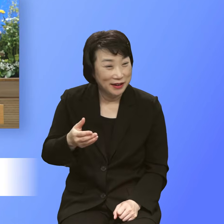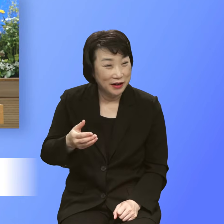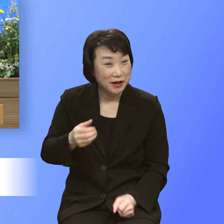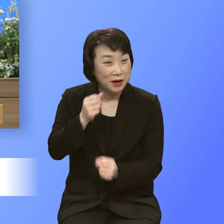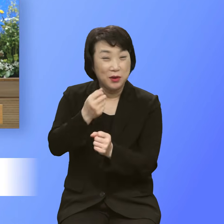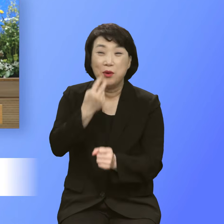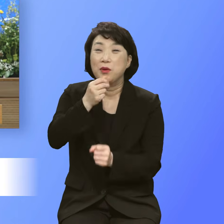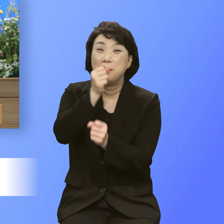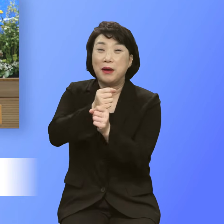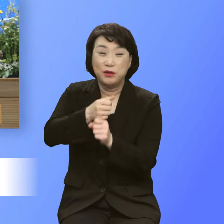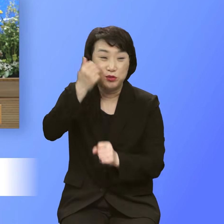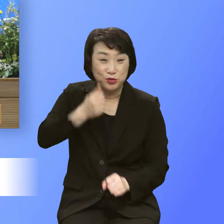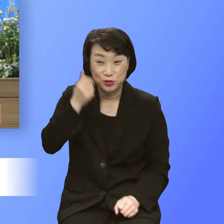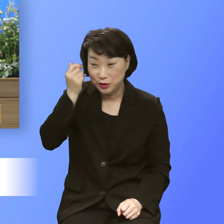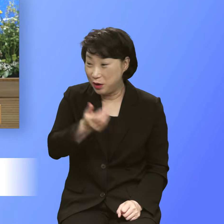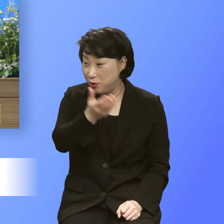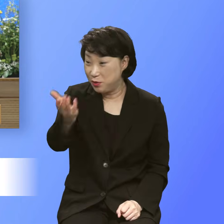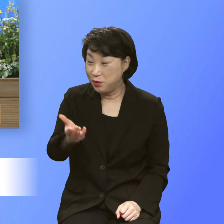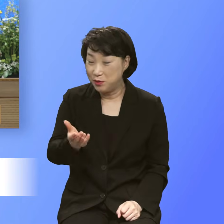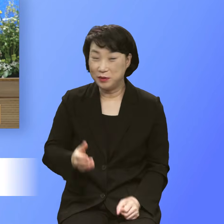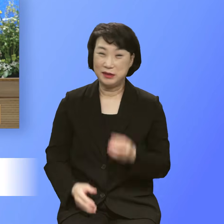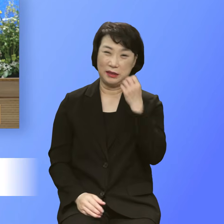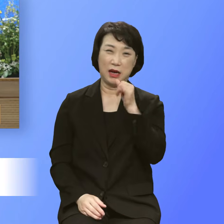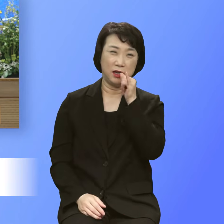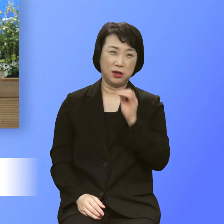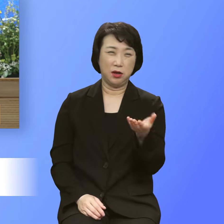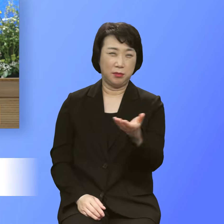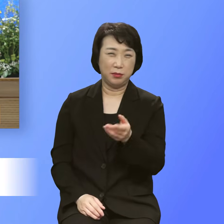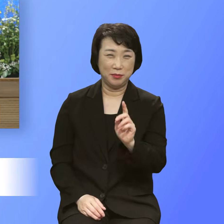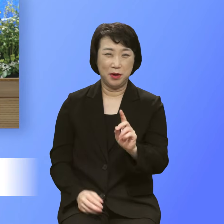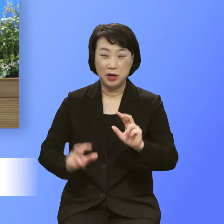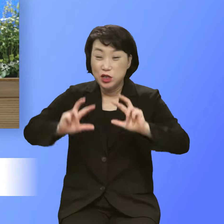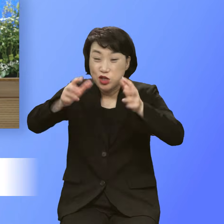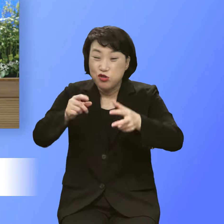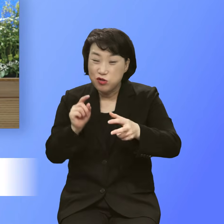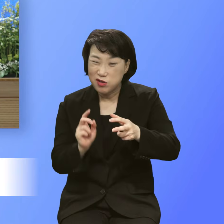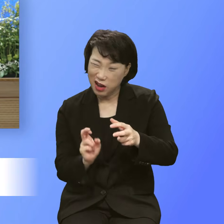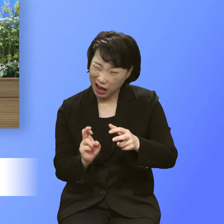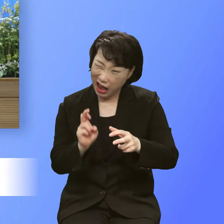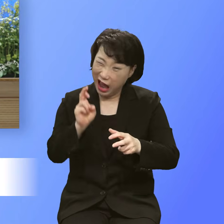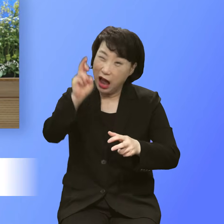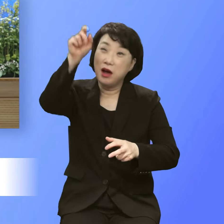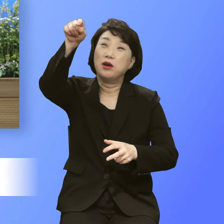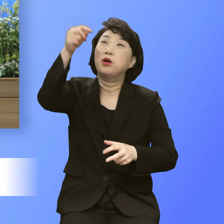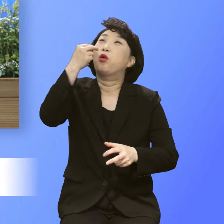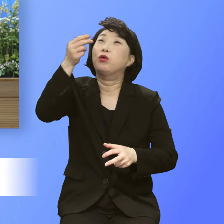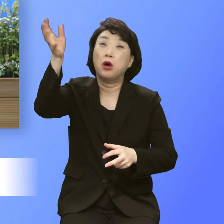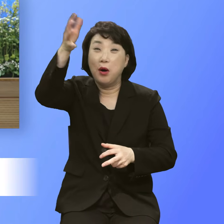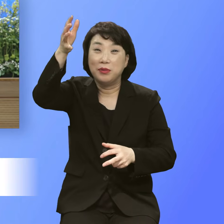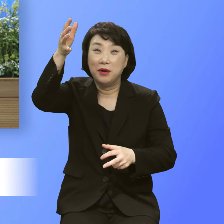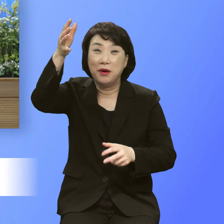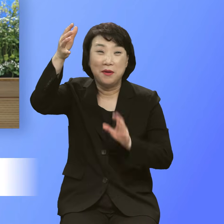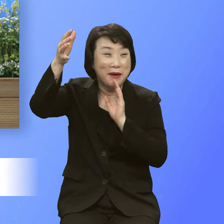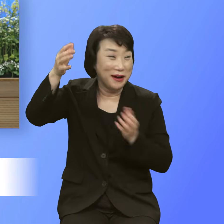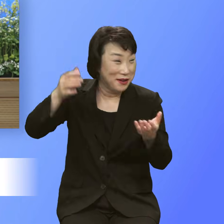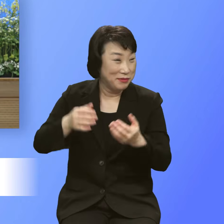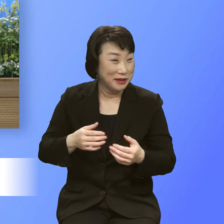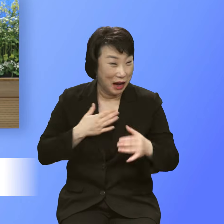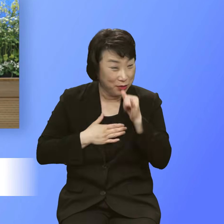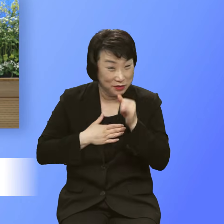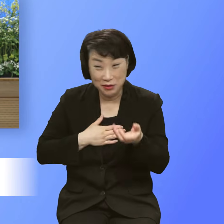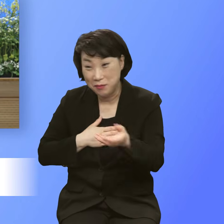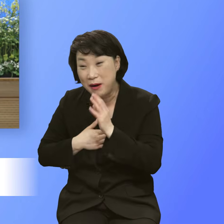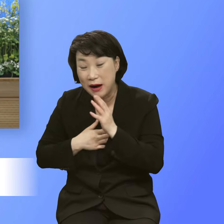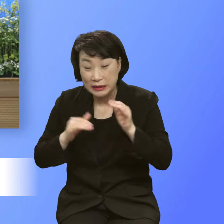누가 만들었을까? 근데 심지어 대기권을 벗어나면 공기가 없어? 다 배웠잖아요, 여러분. 근데 사람